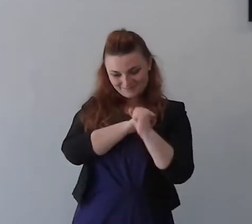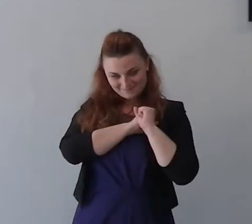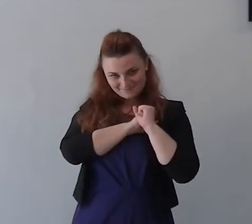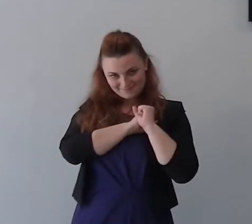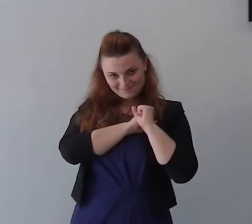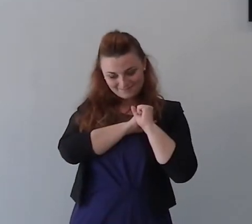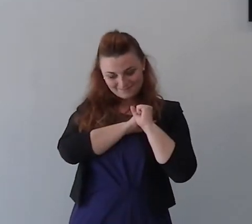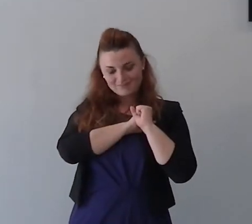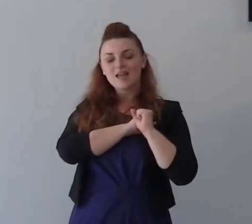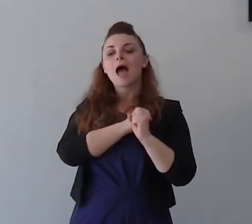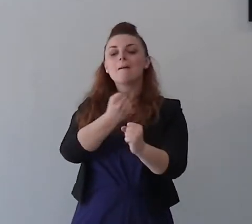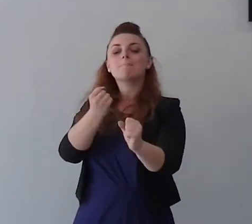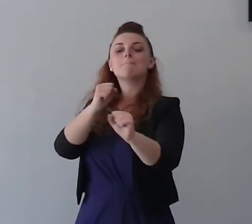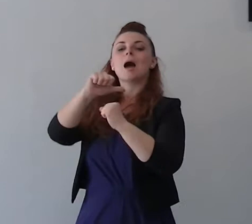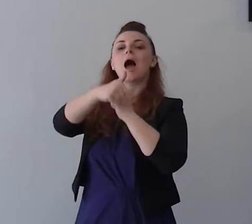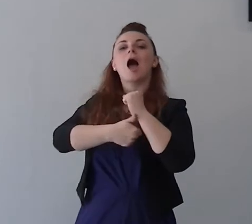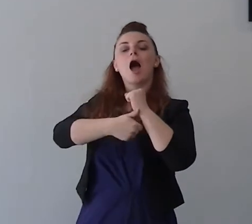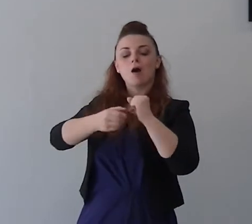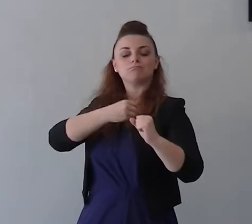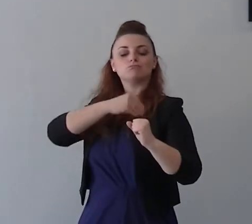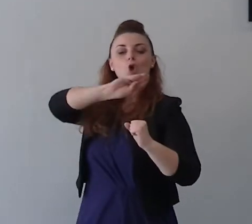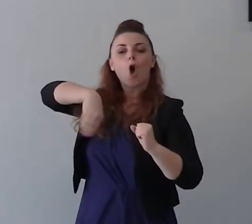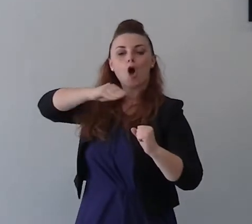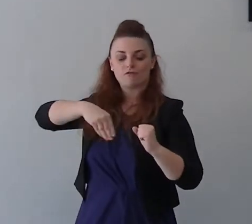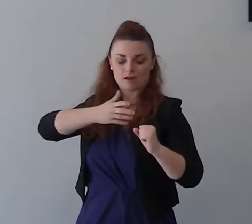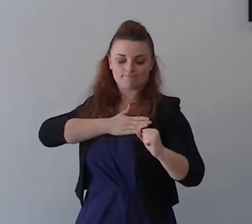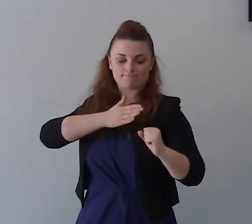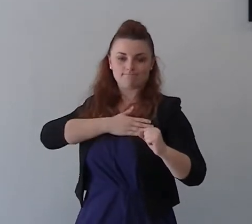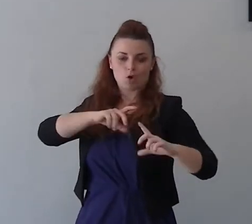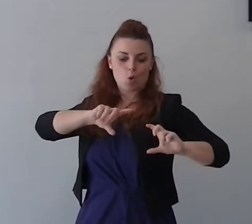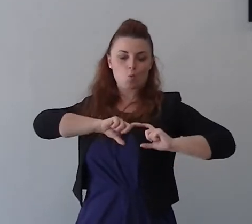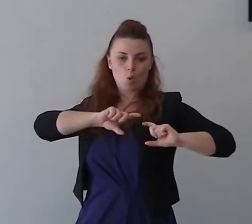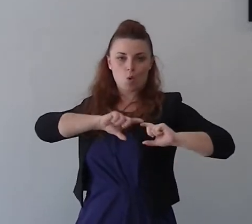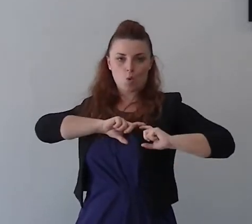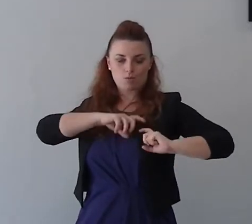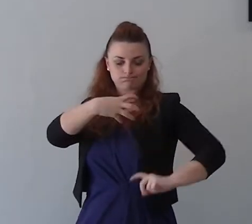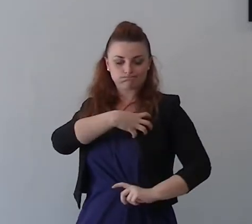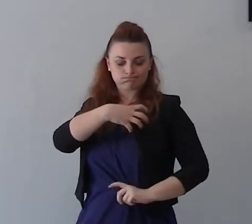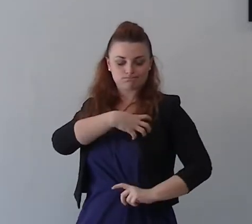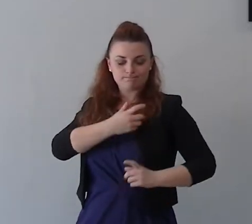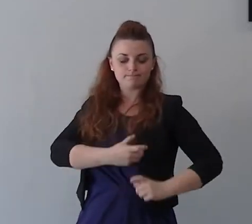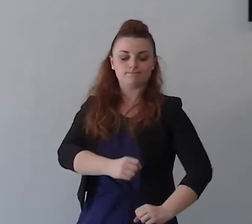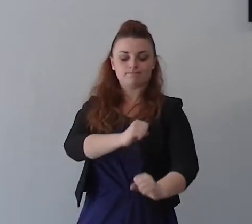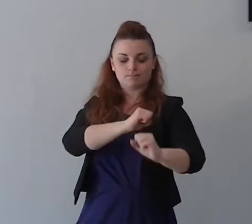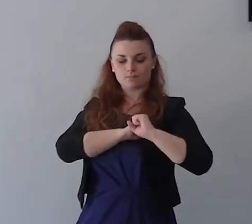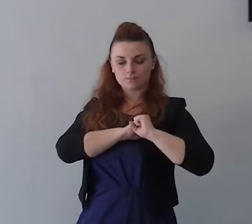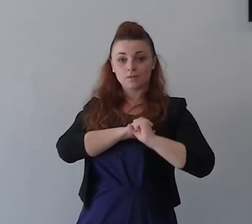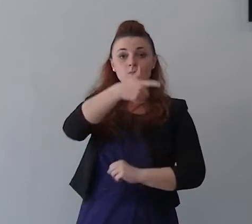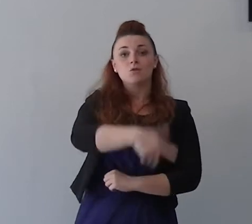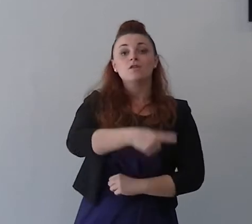credente. Dove metto la mano? La metto sul mio cuore. La metto sul cuore. Mi ricordo che Gesù è